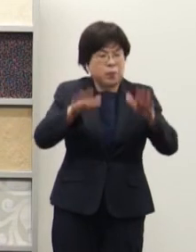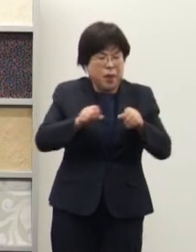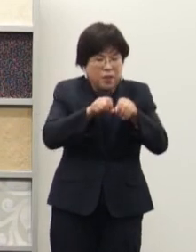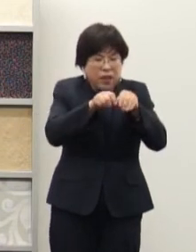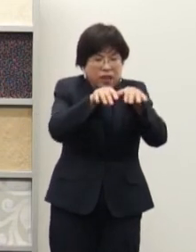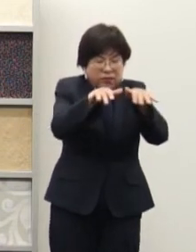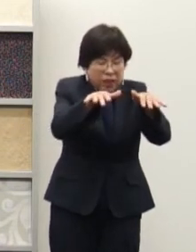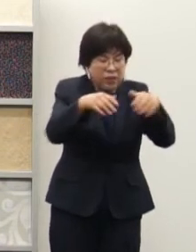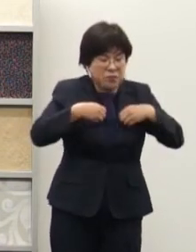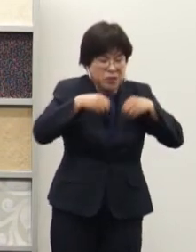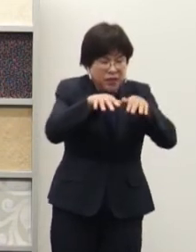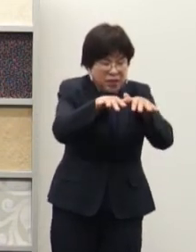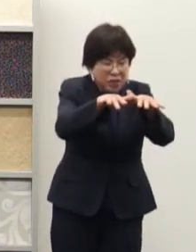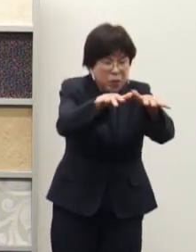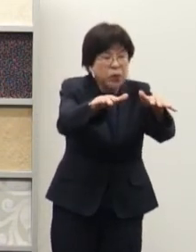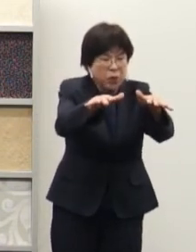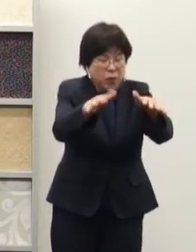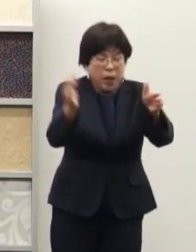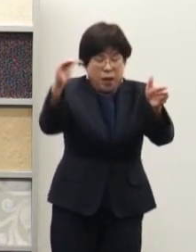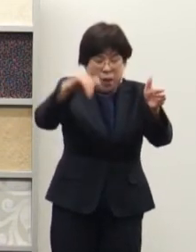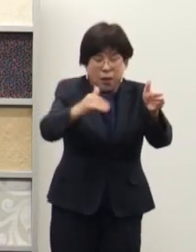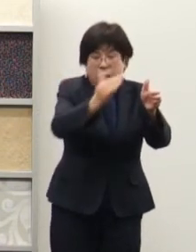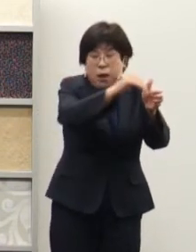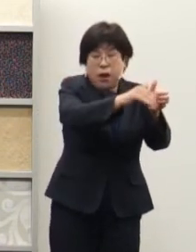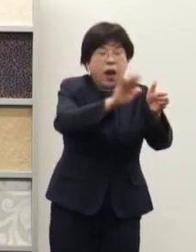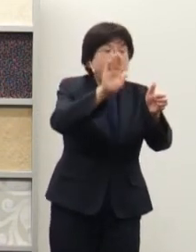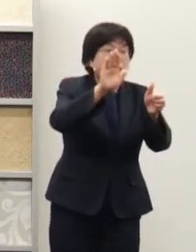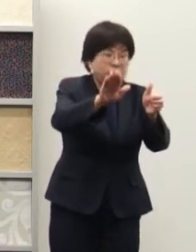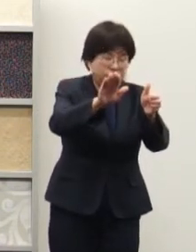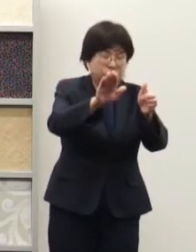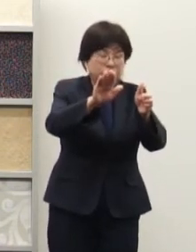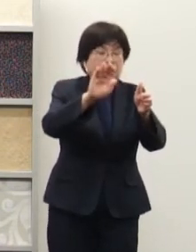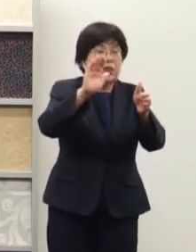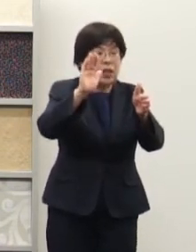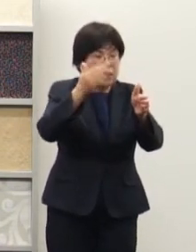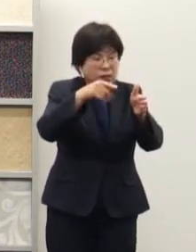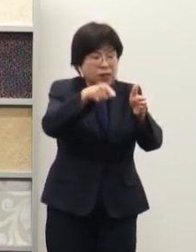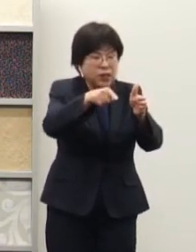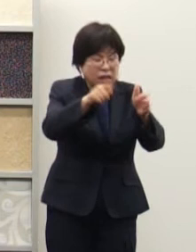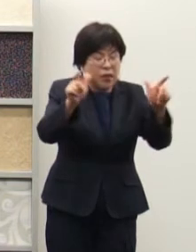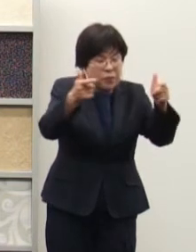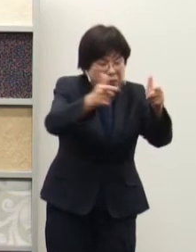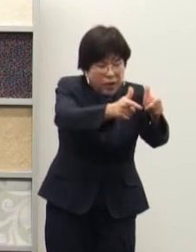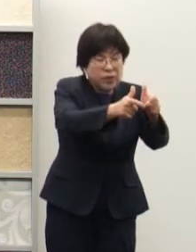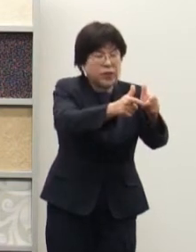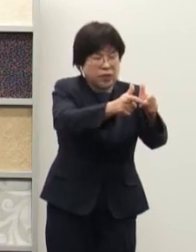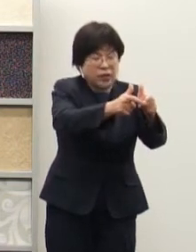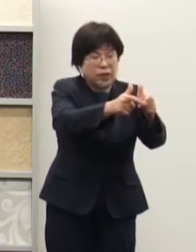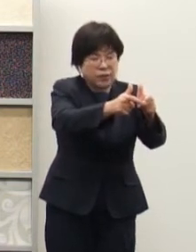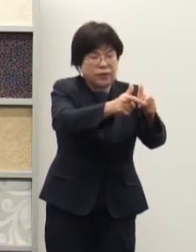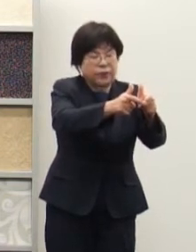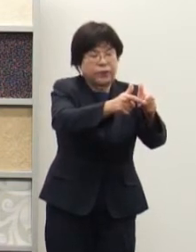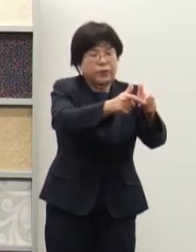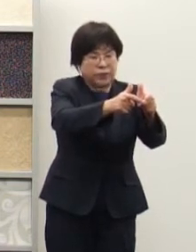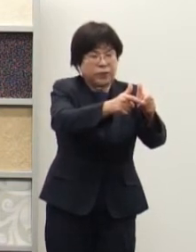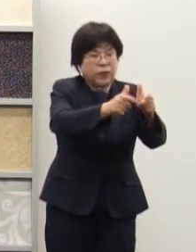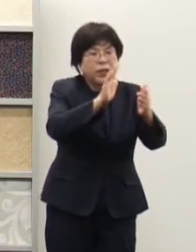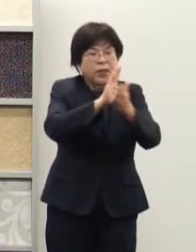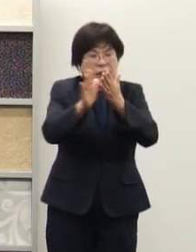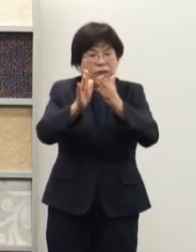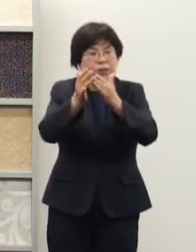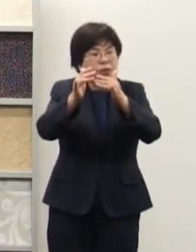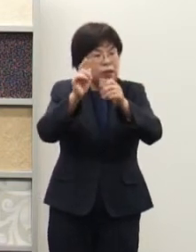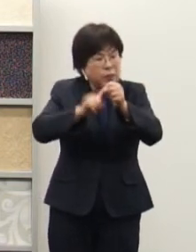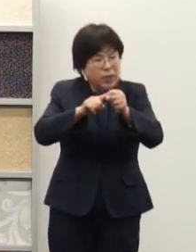でありますが、感染者数を下降トレンドに導き、 それを継続させるべく、県民の皆